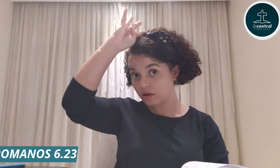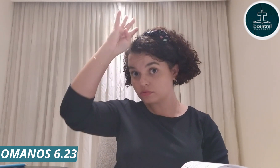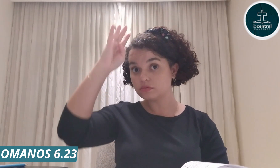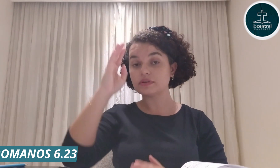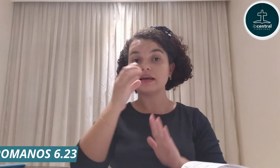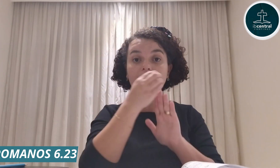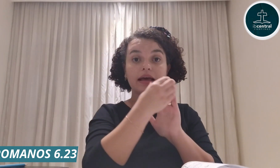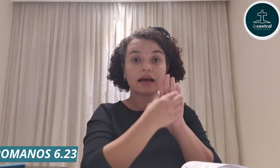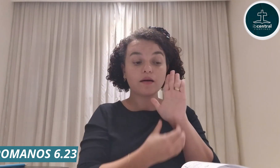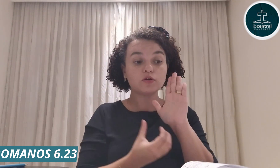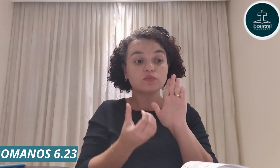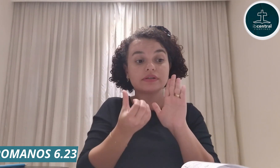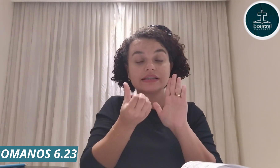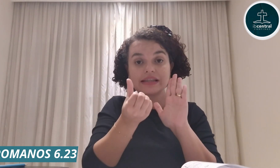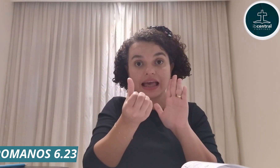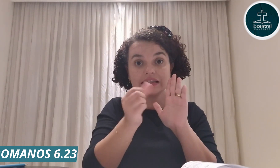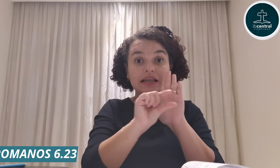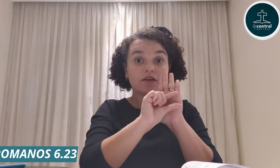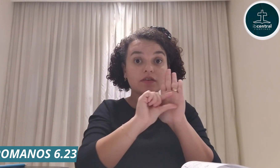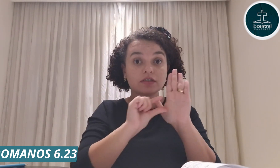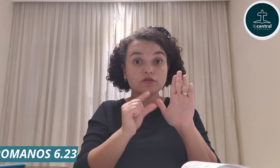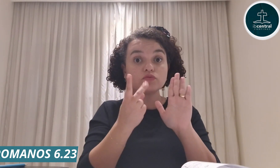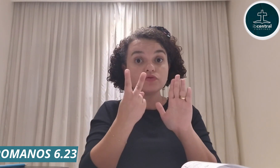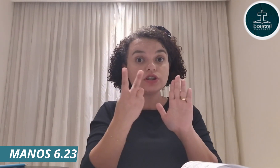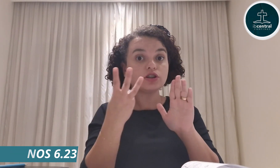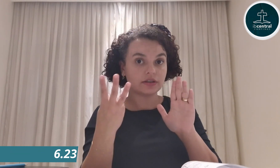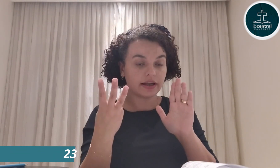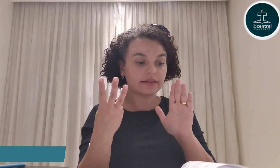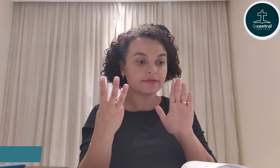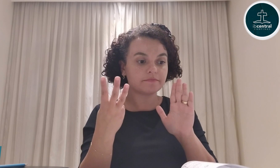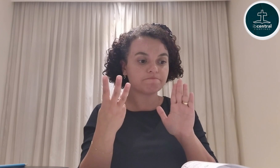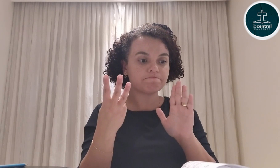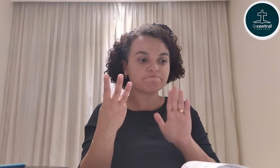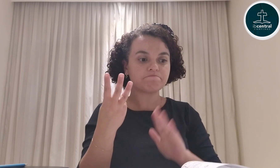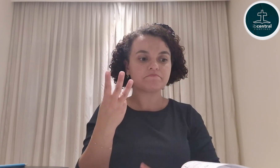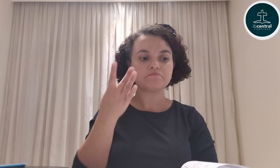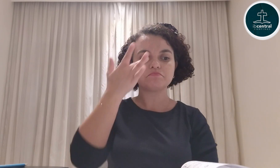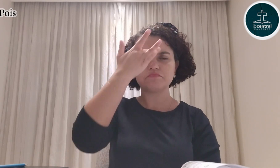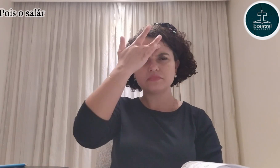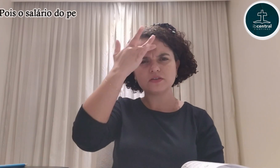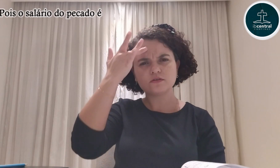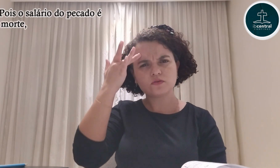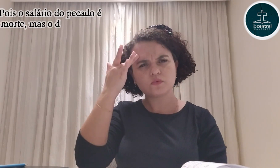Vamos ler o que a Bíblia nos fala em Romanos, capítulo 6,